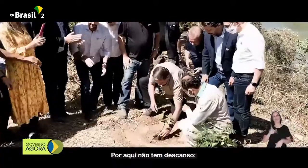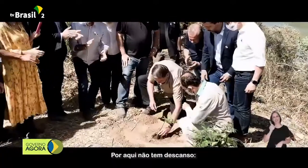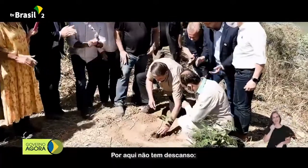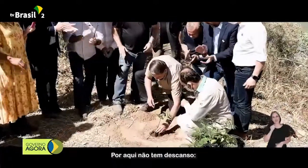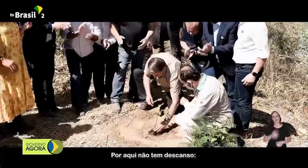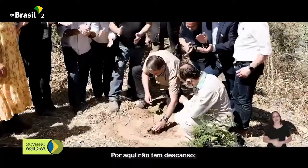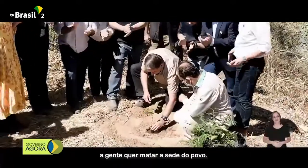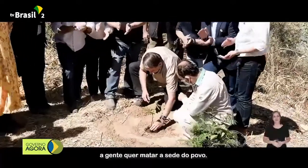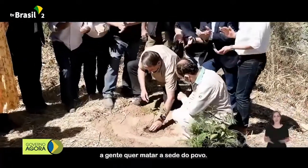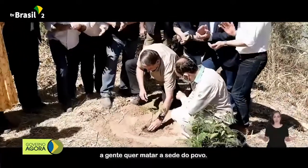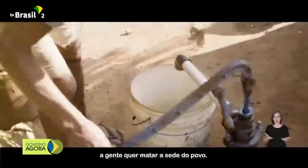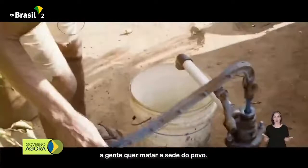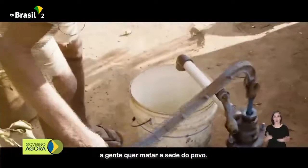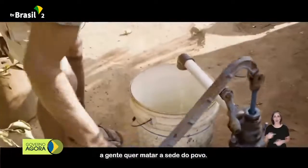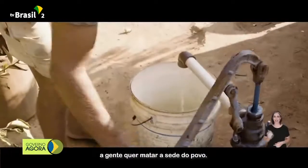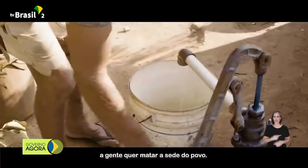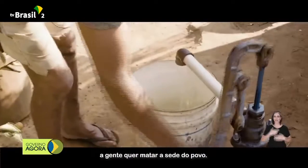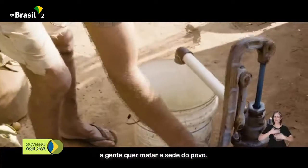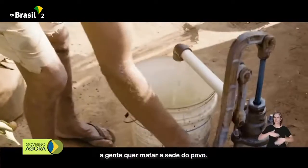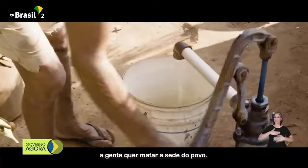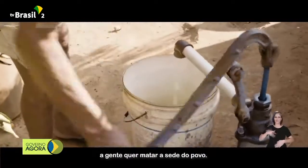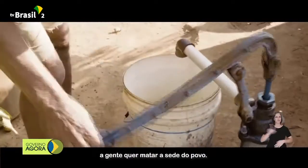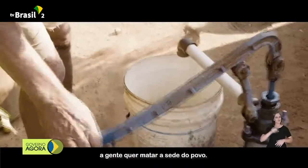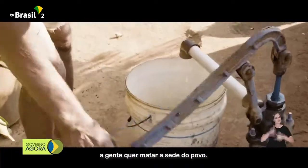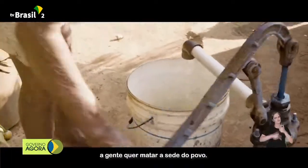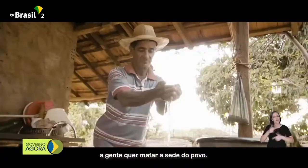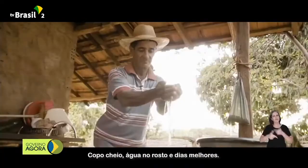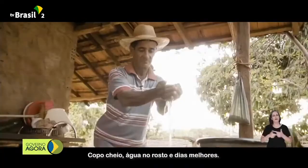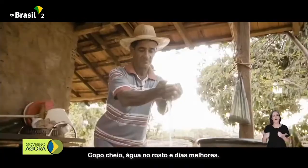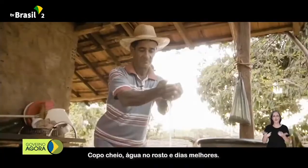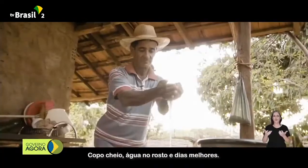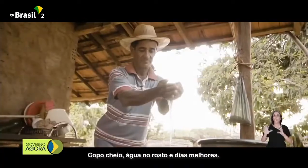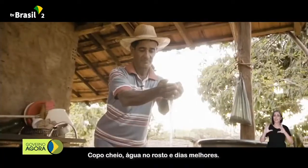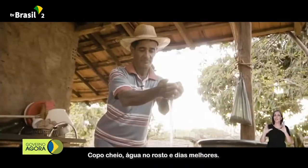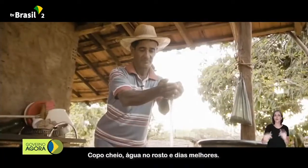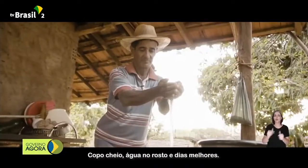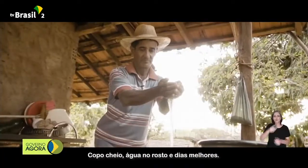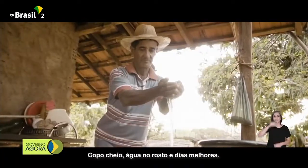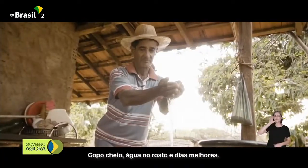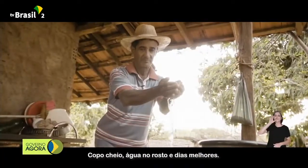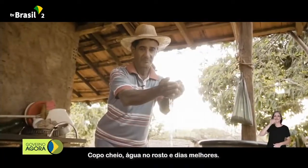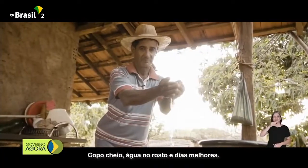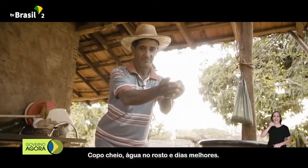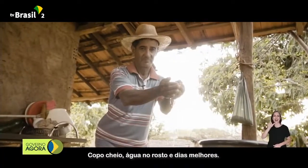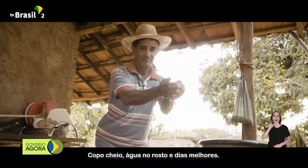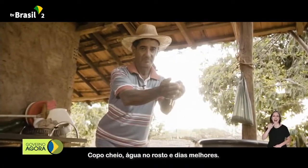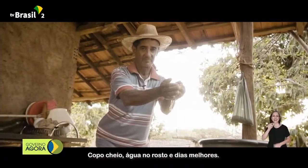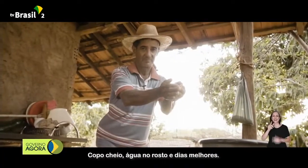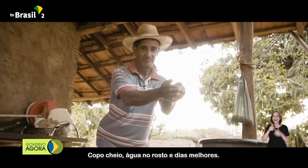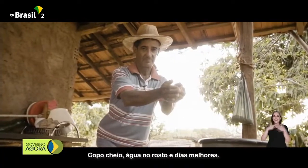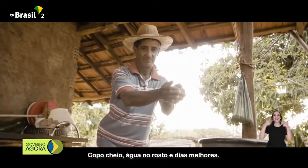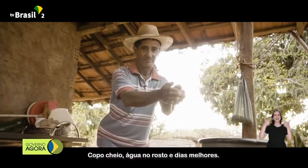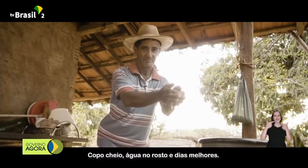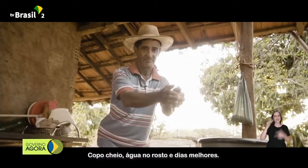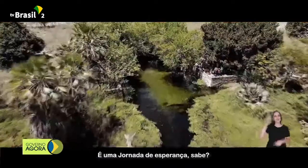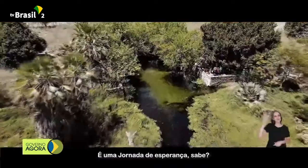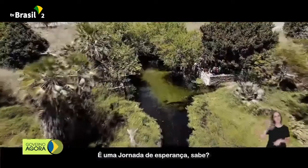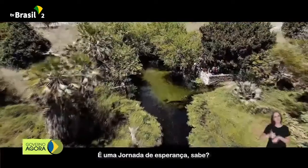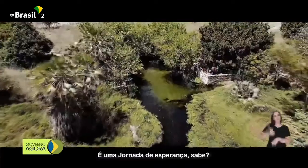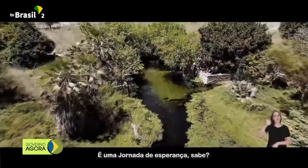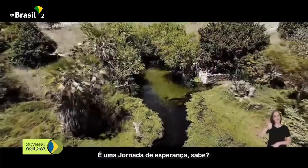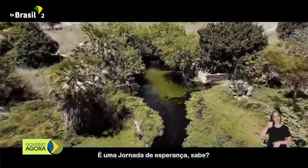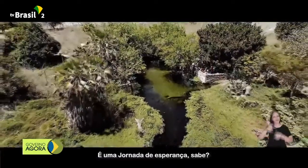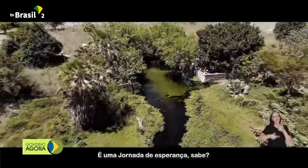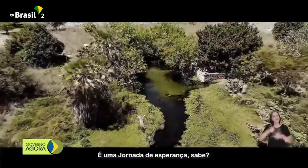tem descanso. A gente quer matar a sede do povo. Copo cheio, água no rosto e dias melhores. É